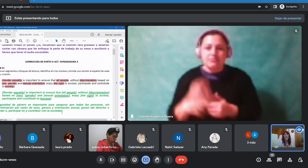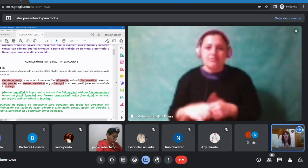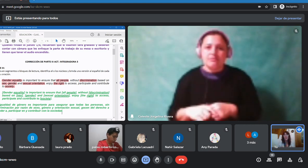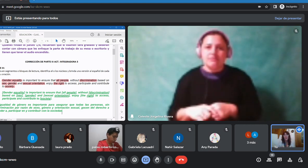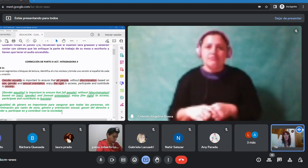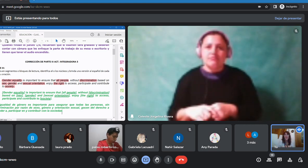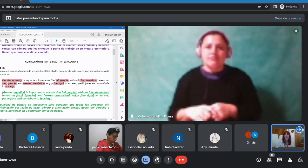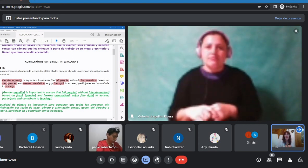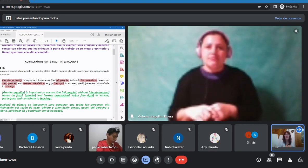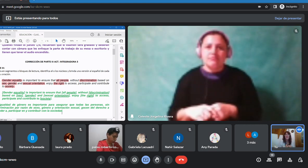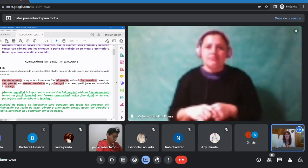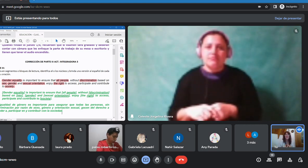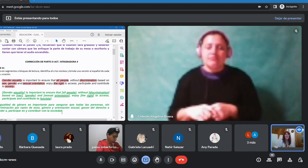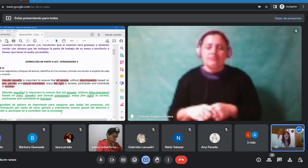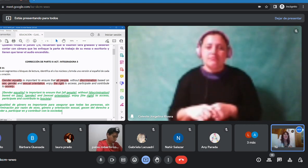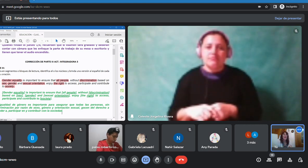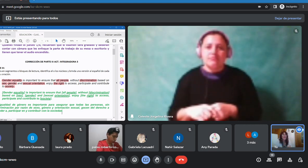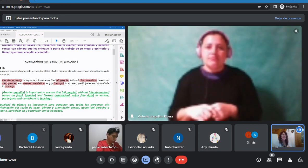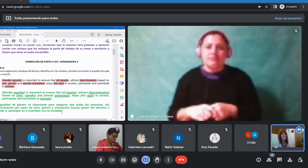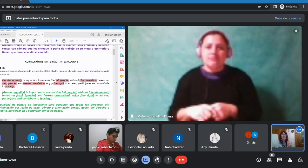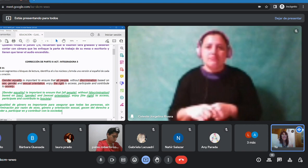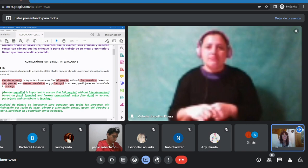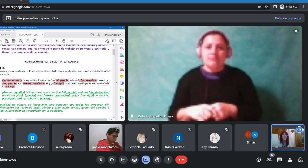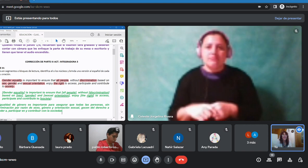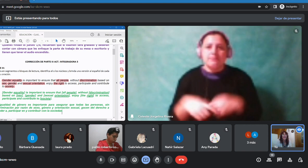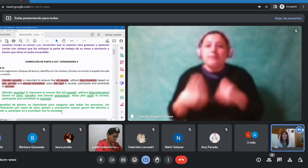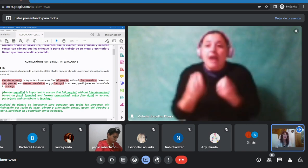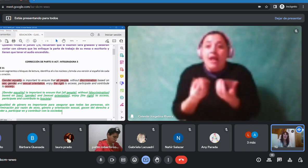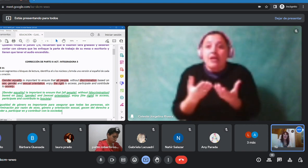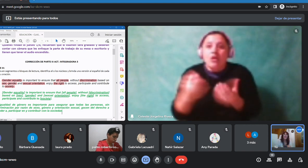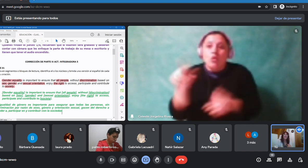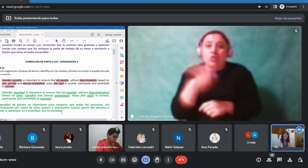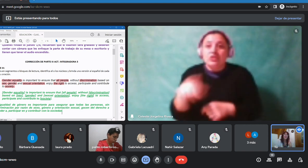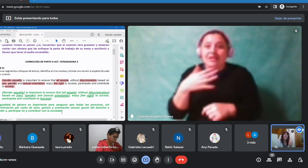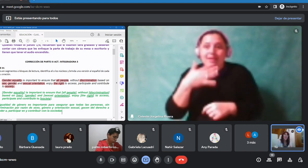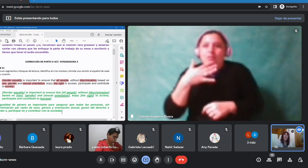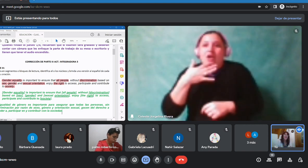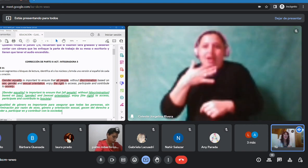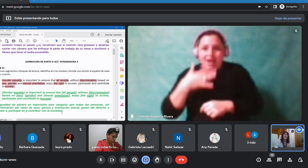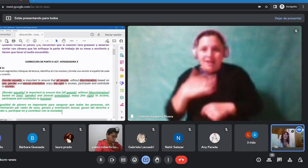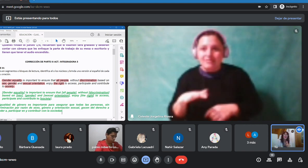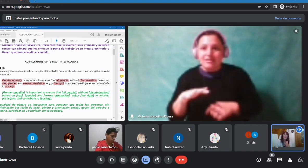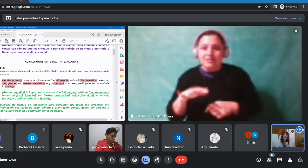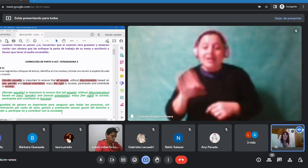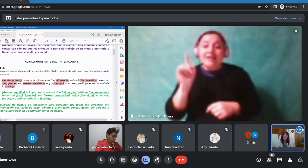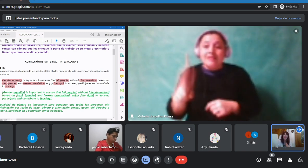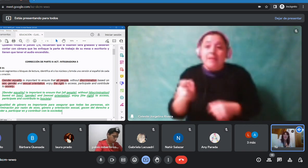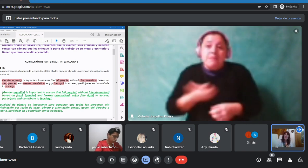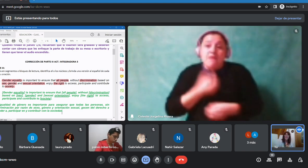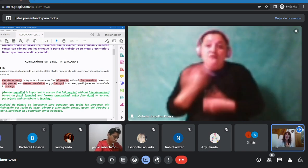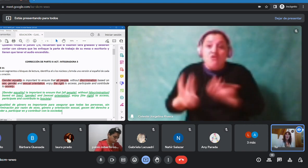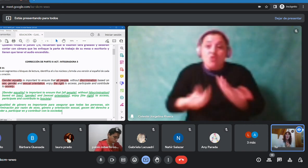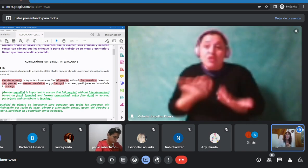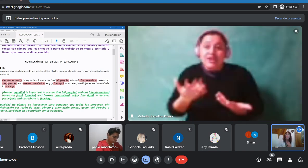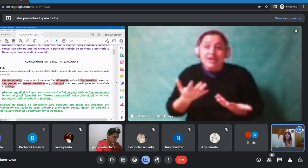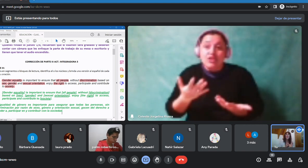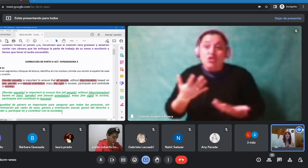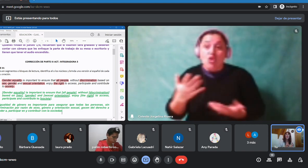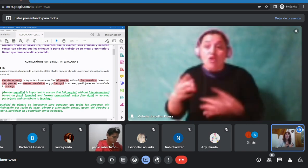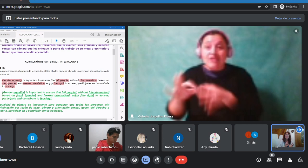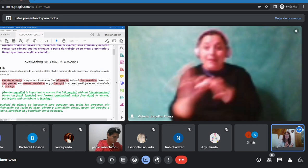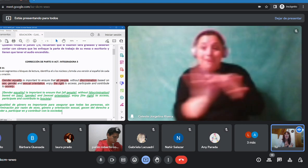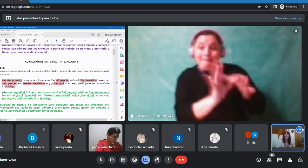para que todo sea más entendible, que sea más fluido, que sea comprensible, ¿sí? Porque si